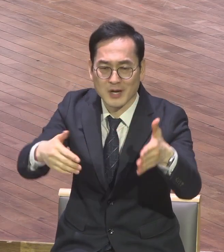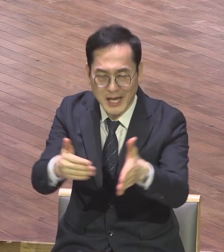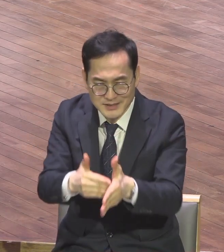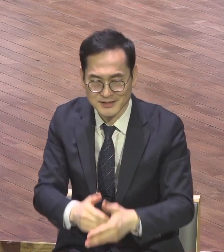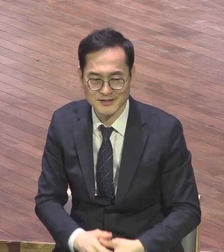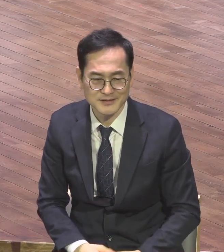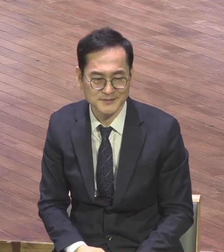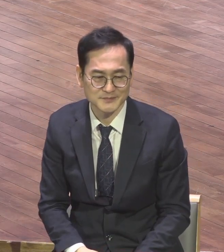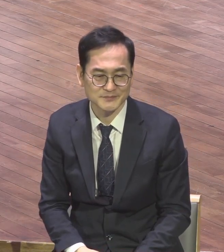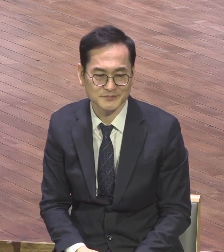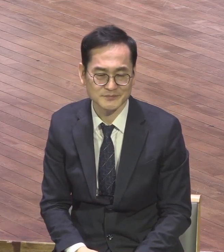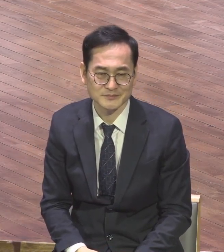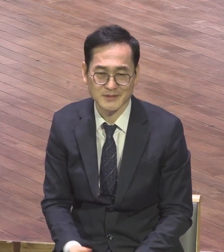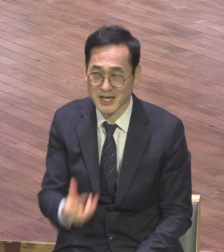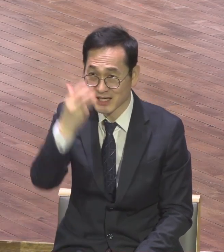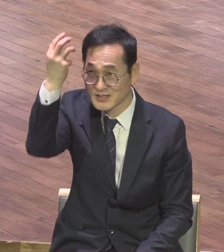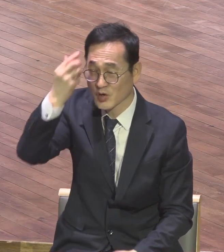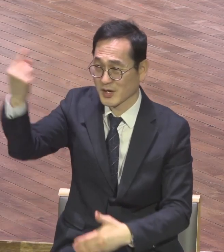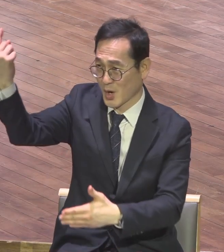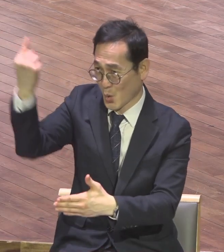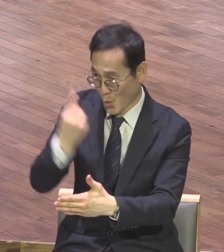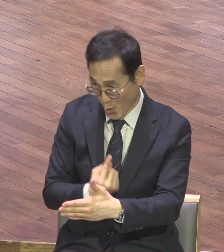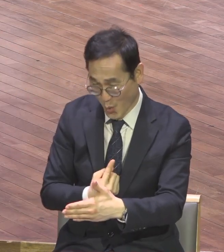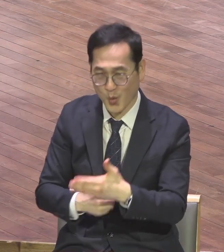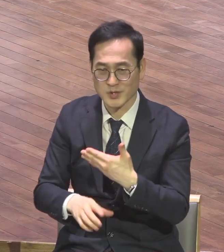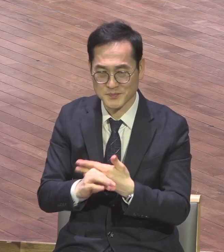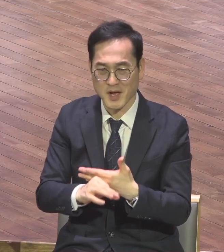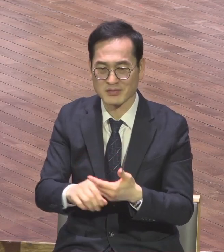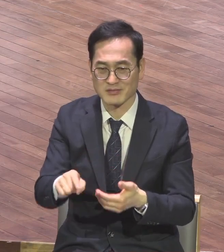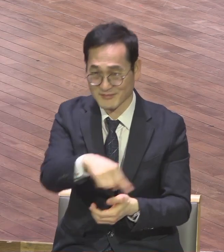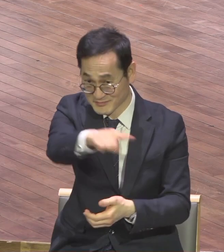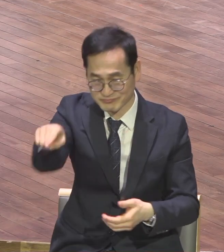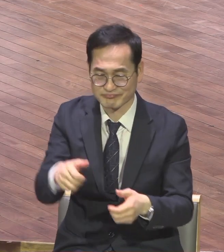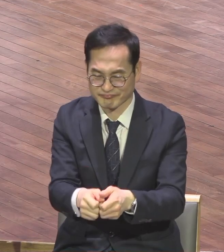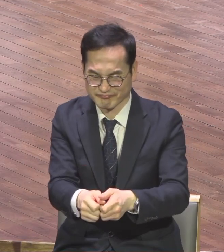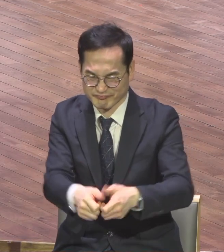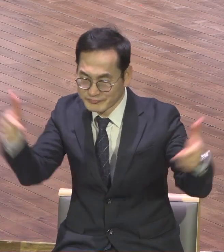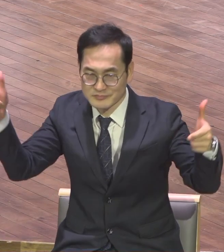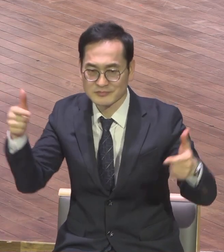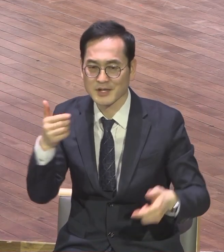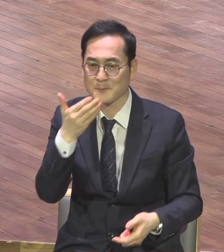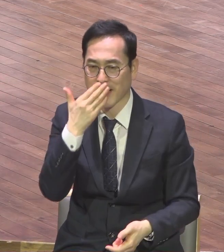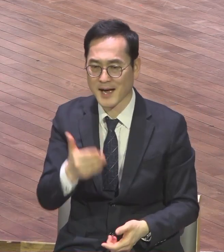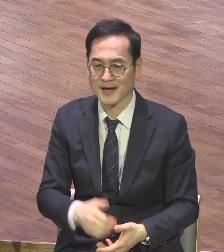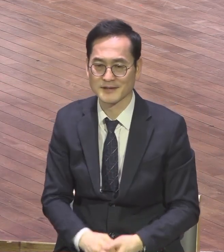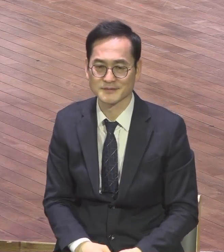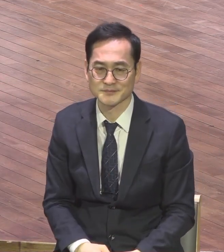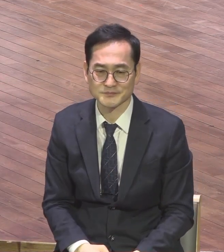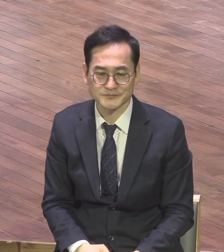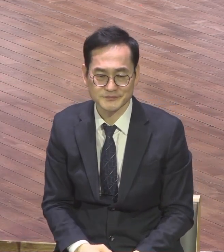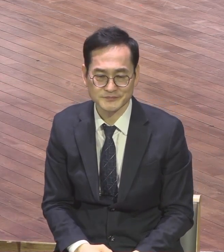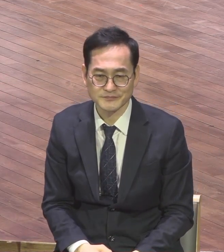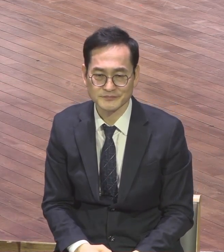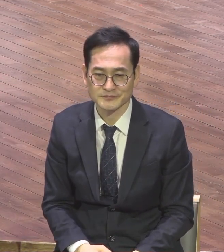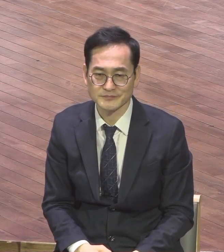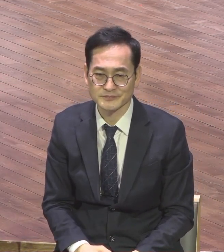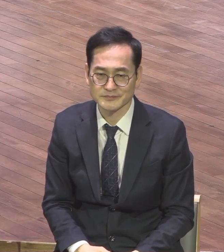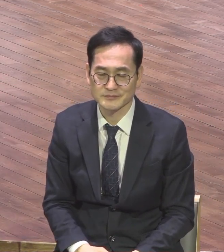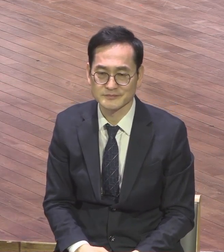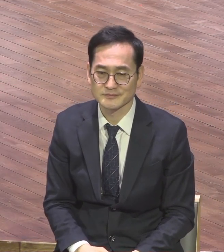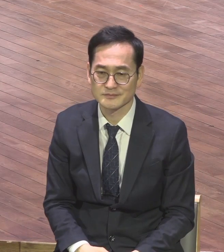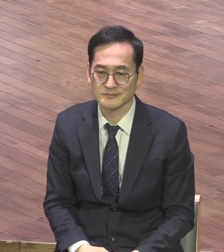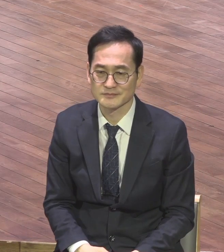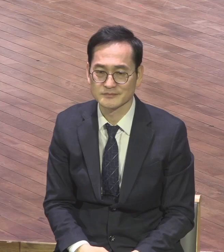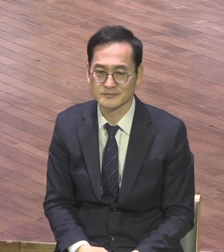주의 성령께서 역사하실 줄을 믿습니다. 누구를 통해 역사할지 몰라요. 성령의 역사